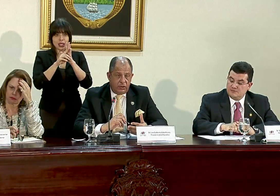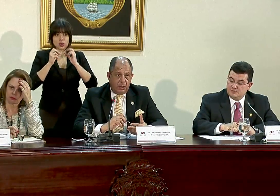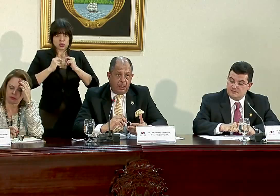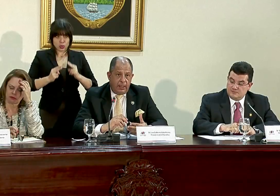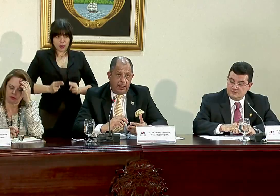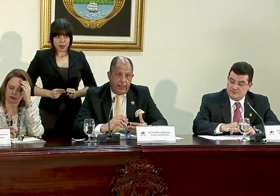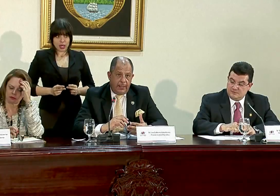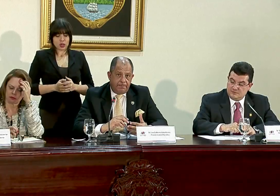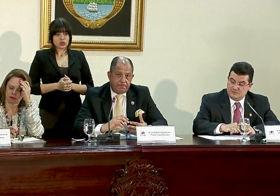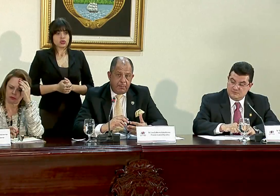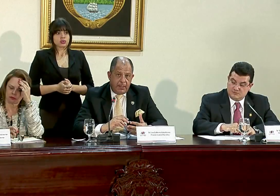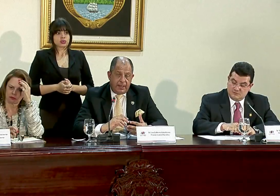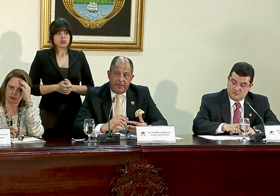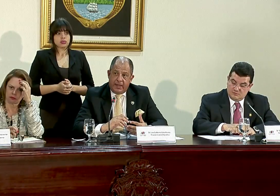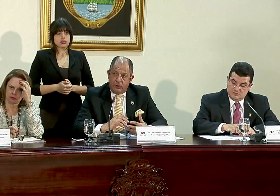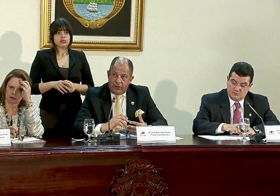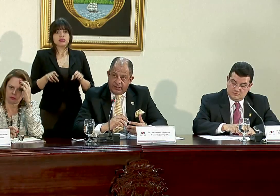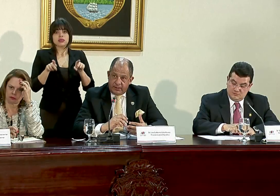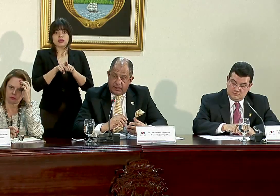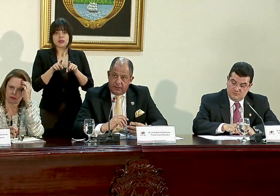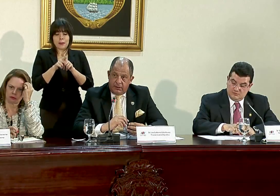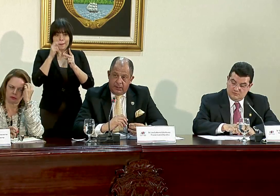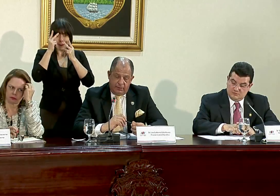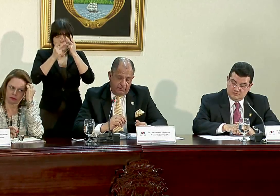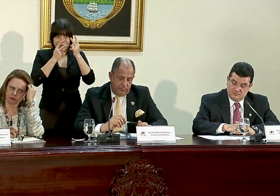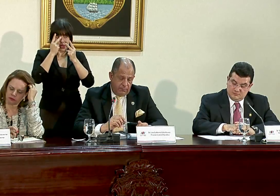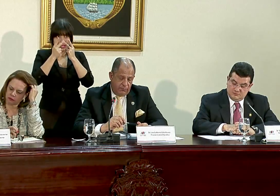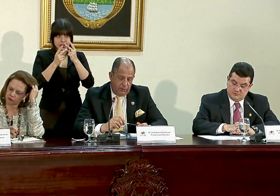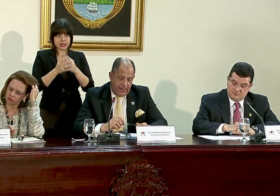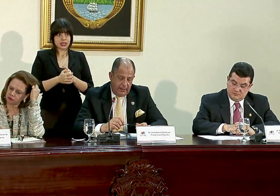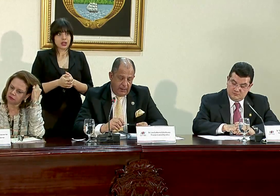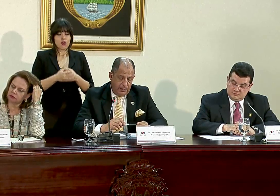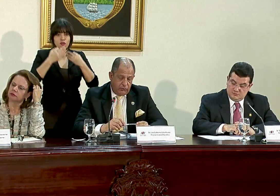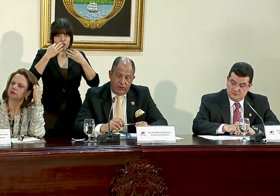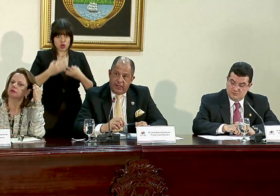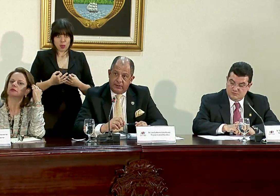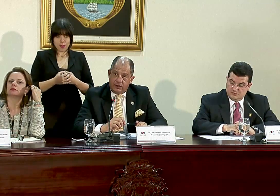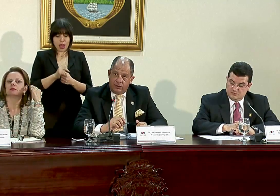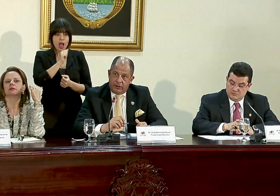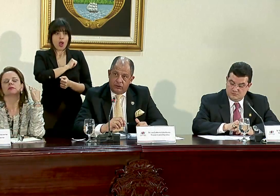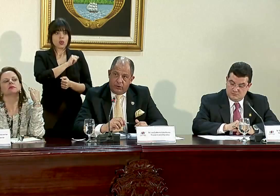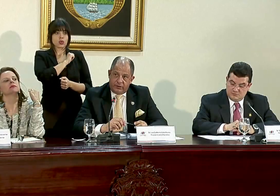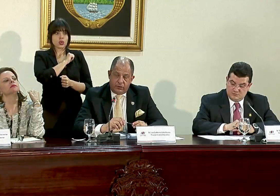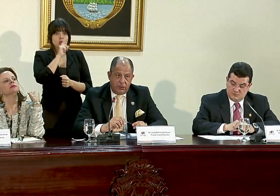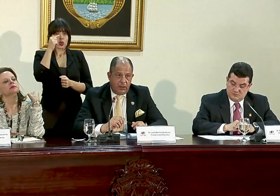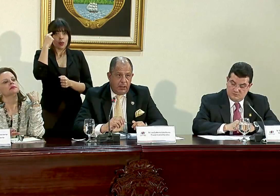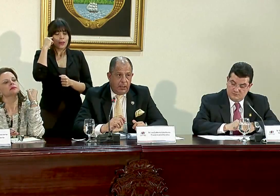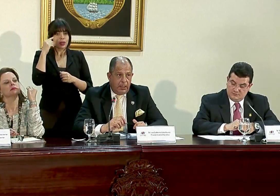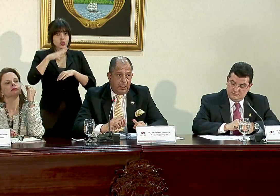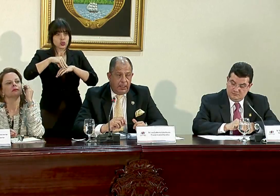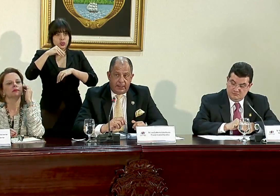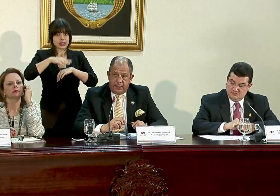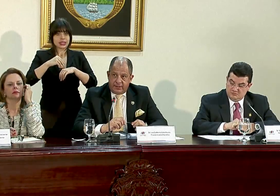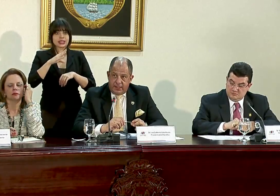humanos también haré una visita formal a autoridades del gobierno suizo y la tercera